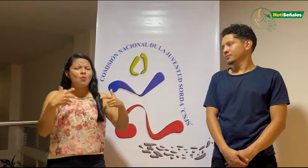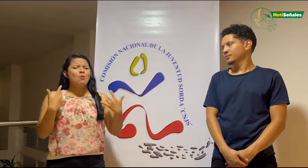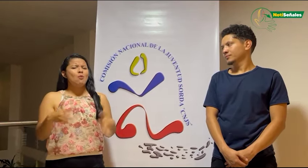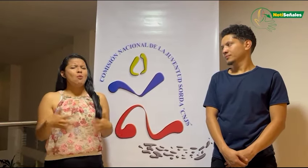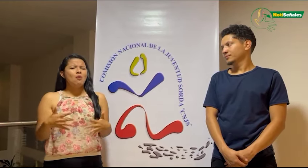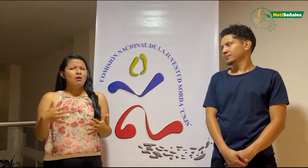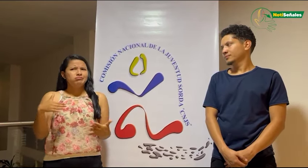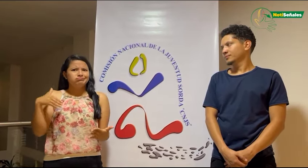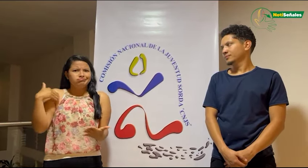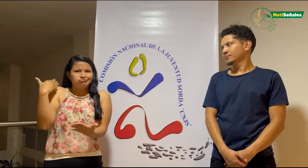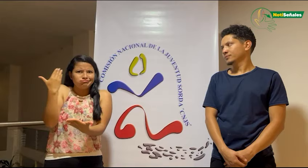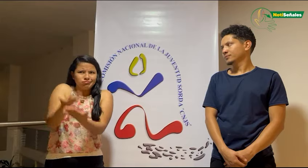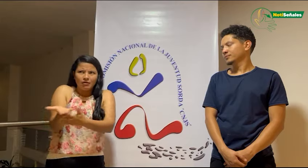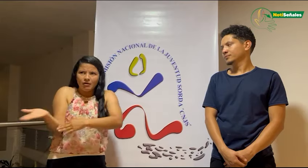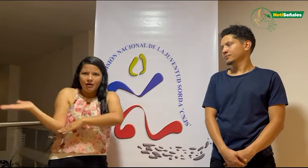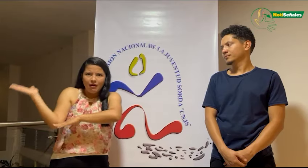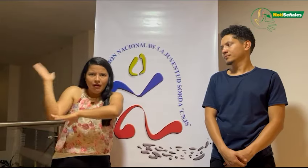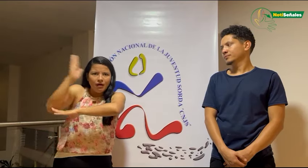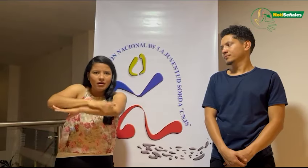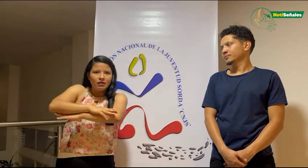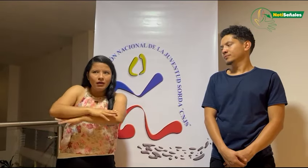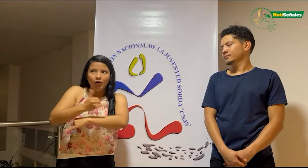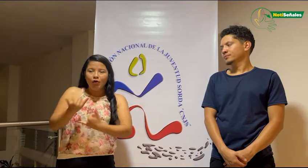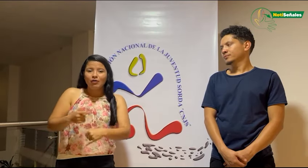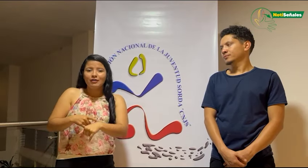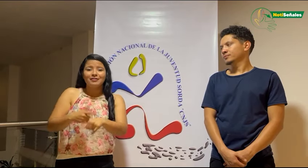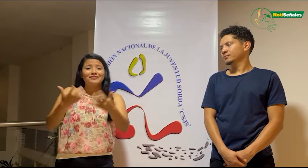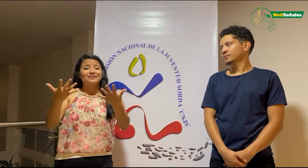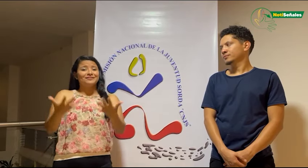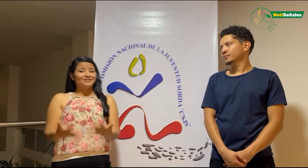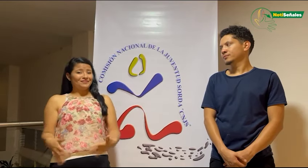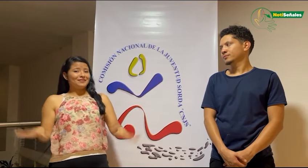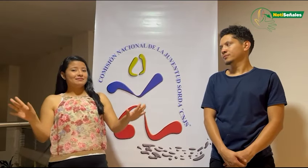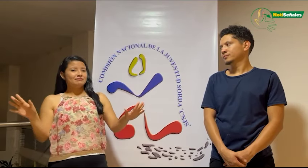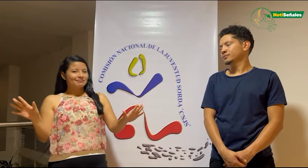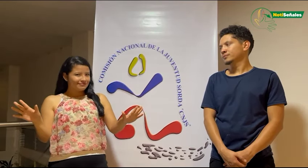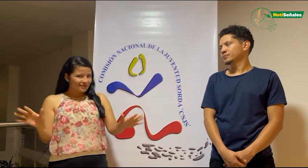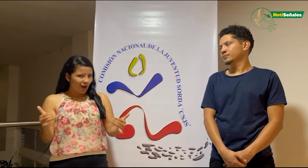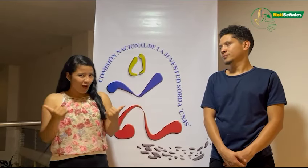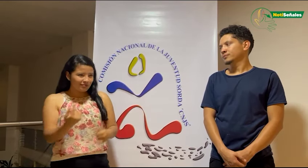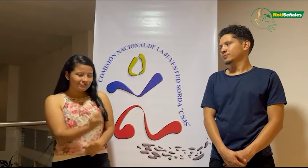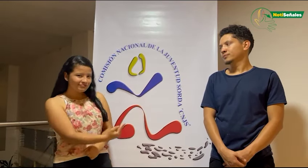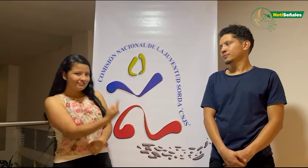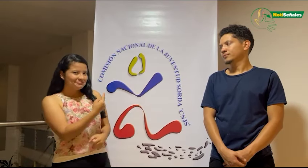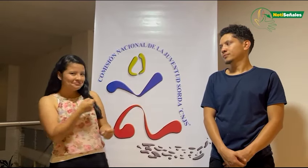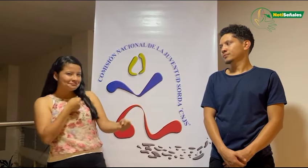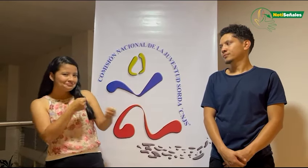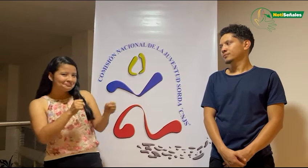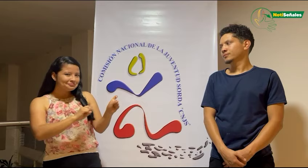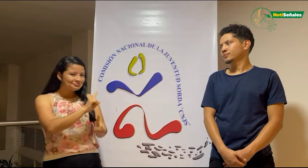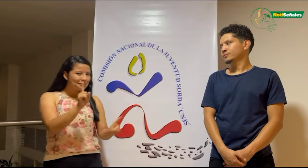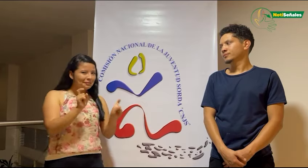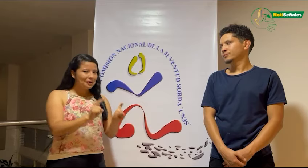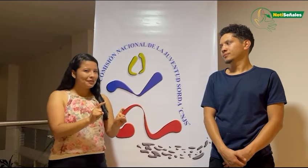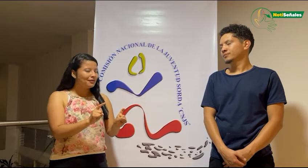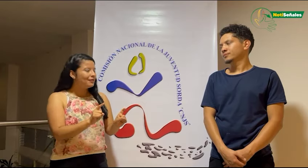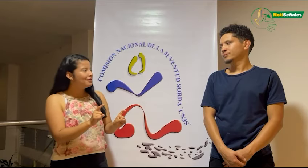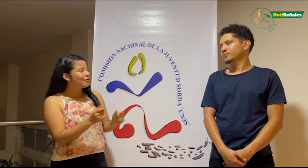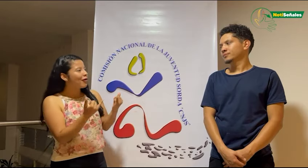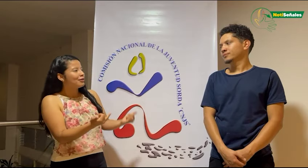momentos llega a su fin me encuentro con uno de los asistentes preséntate por